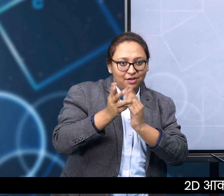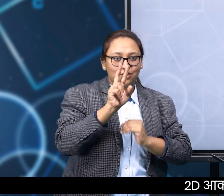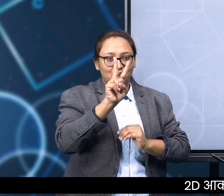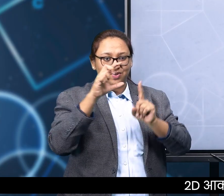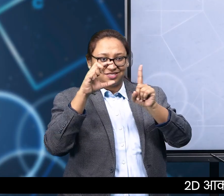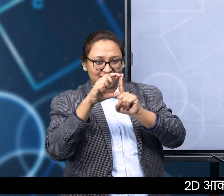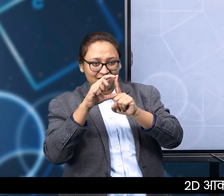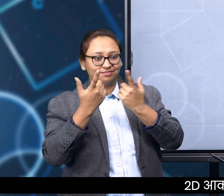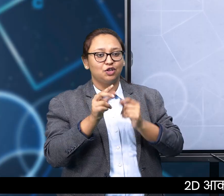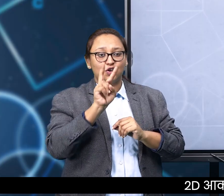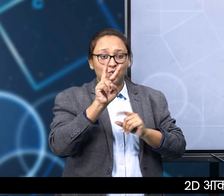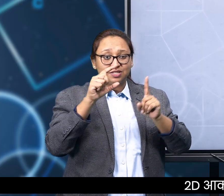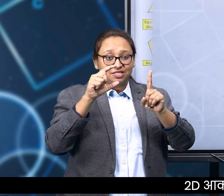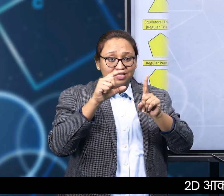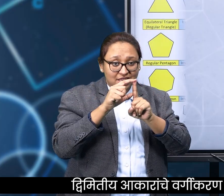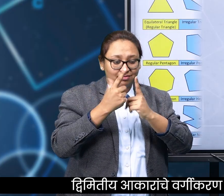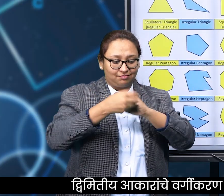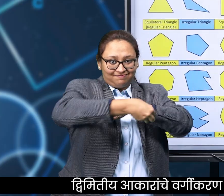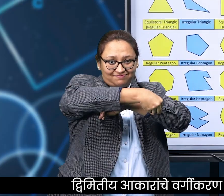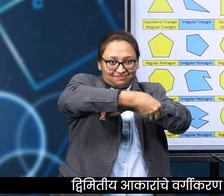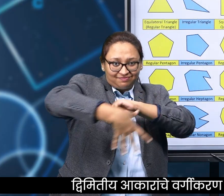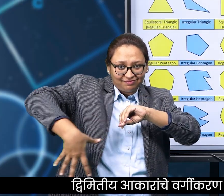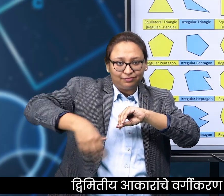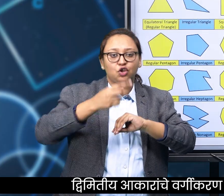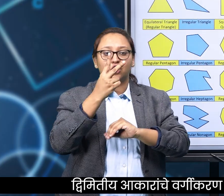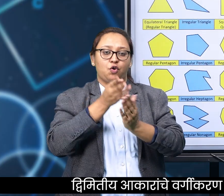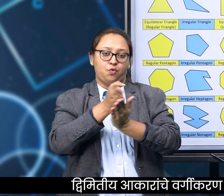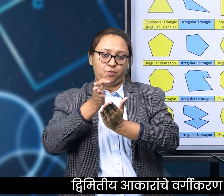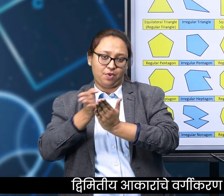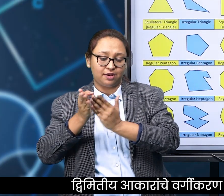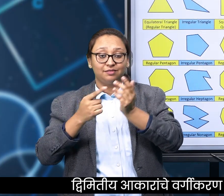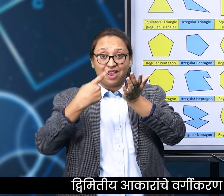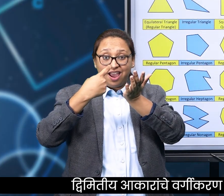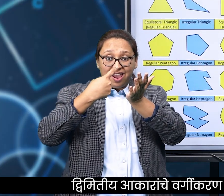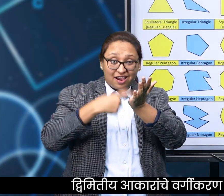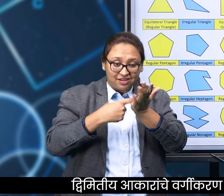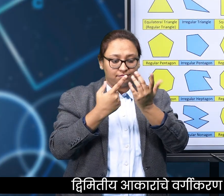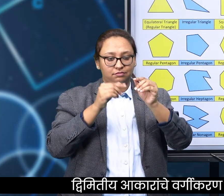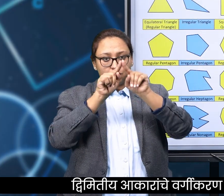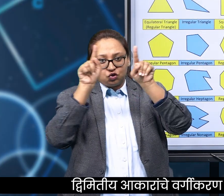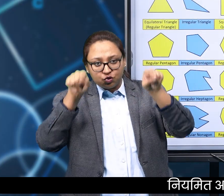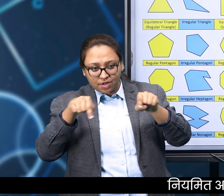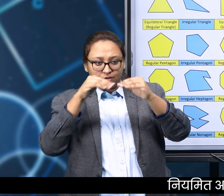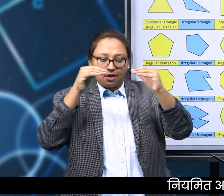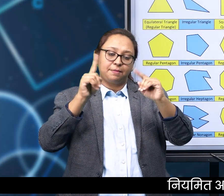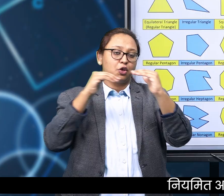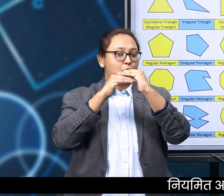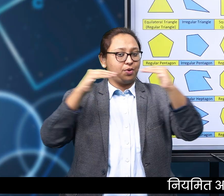आकारांचे प्रकार. द्विमितीय आकारांचे वर्गीकरण पुढील दोन प्रकारांमध्ये करता येते: नियमित आणि